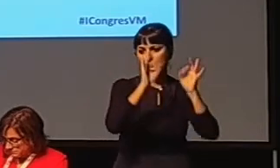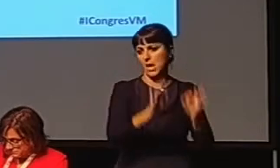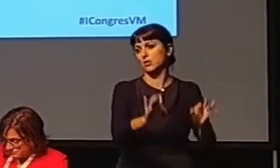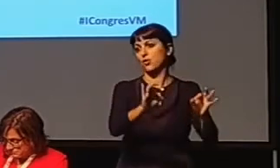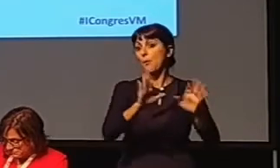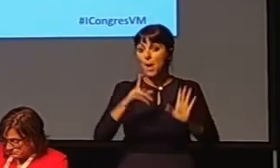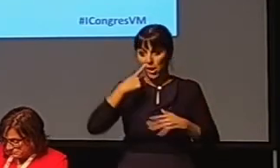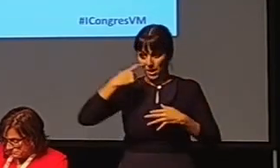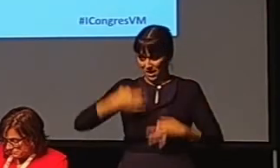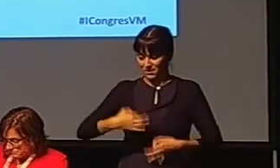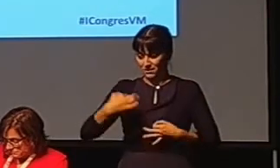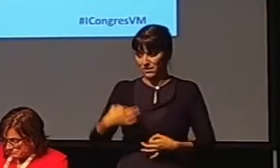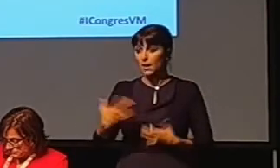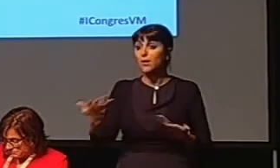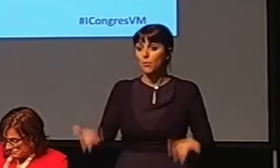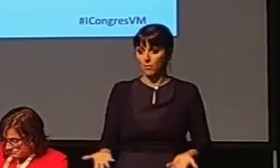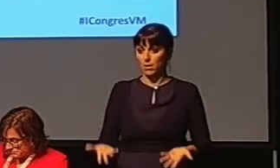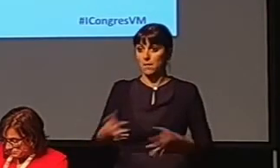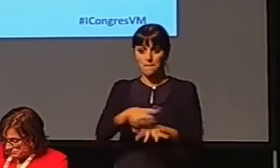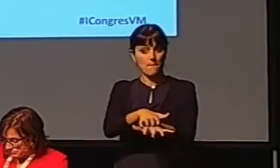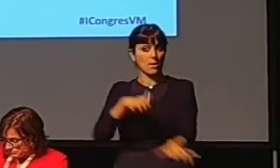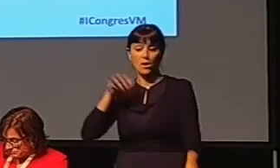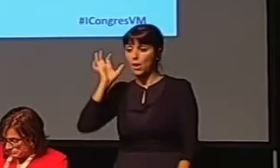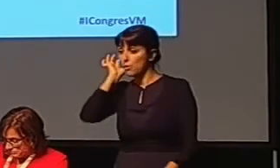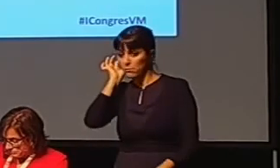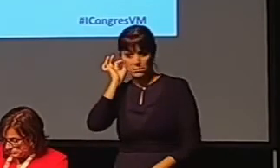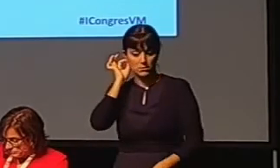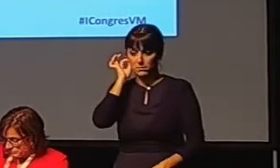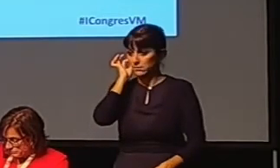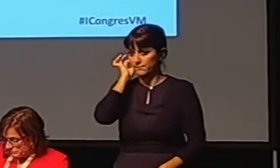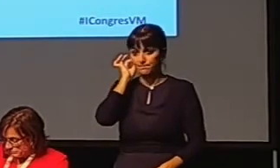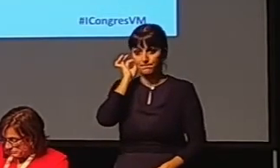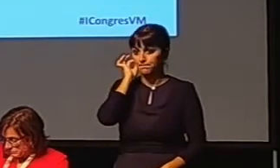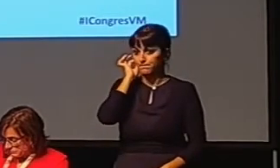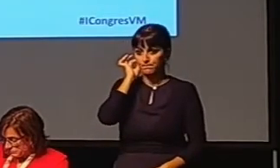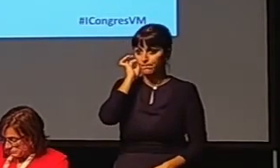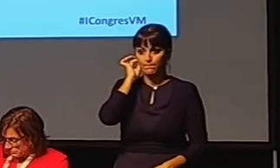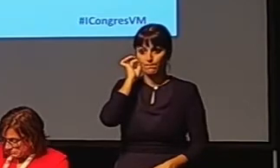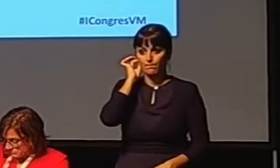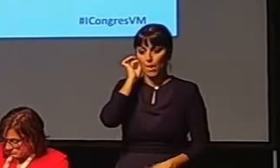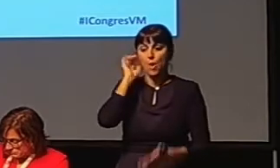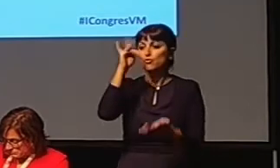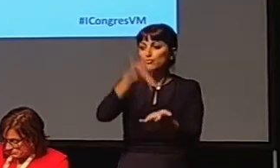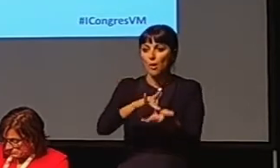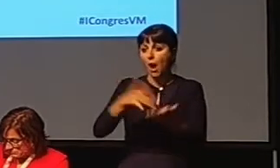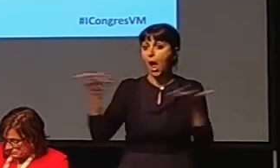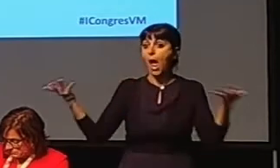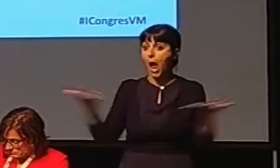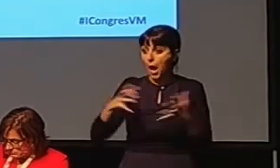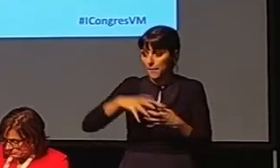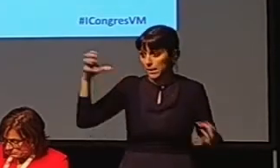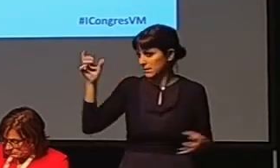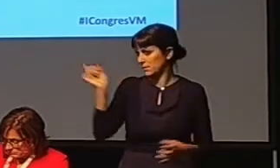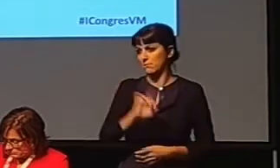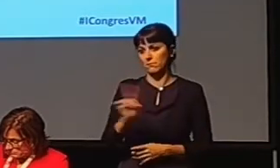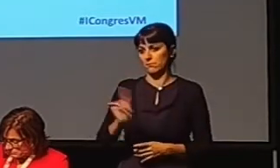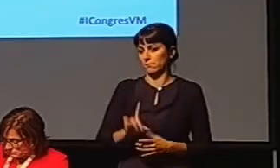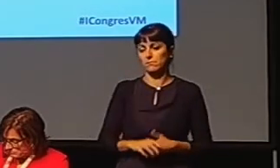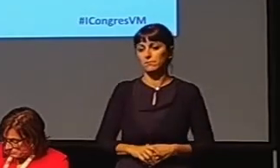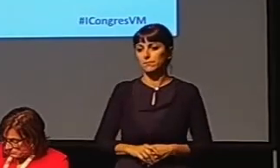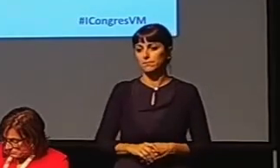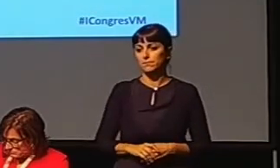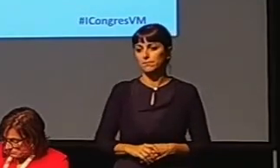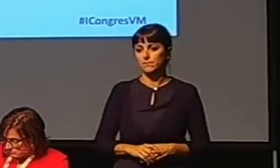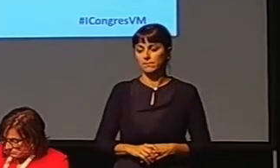realitat és que la majoria de dones no estan en aquest temps d'emergència. I és